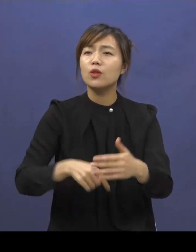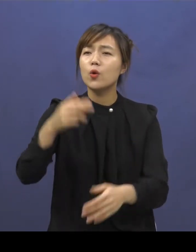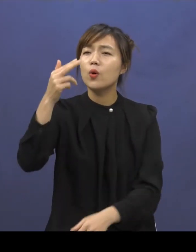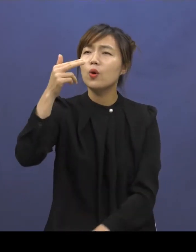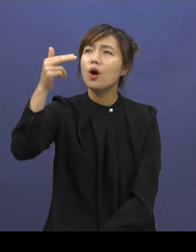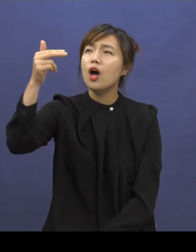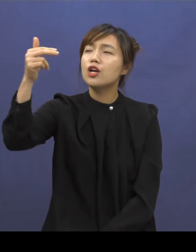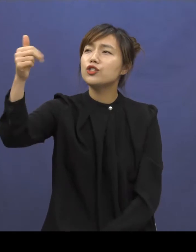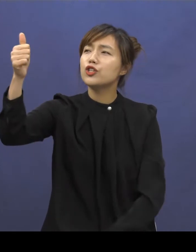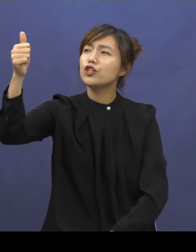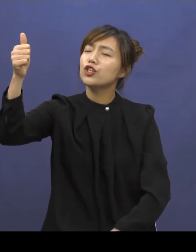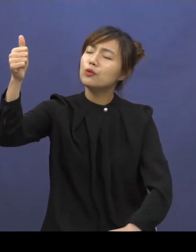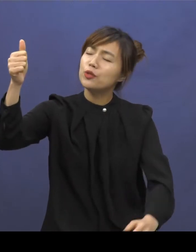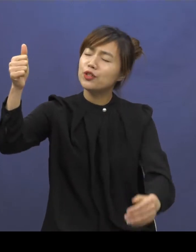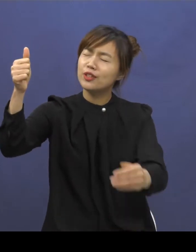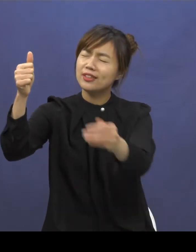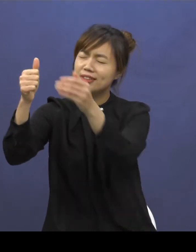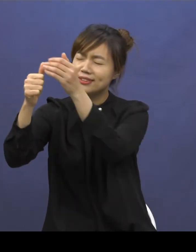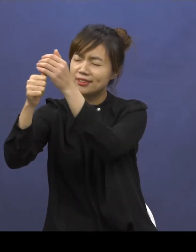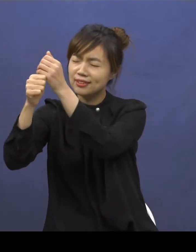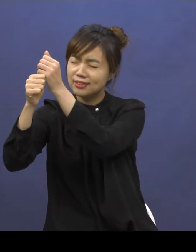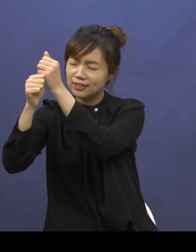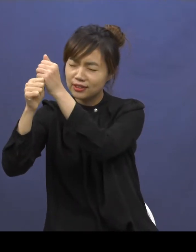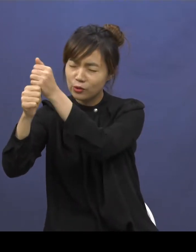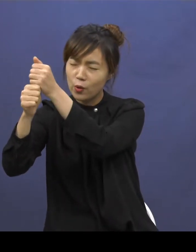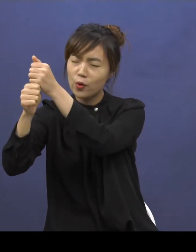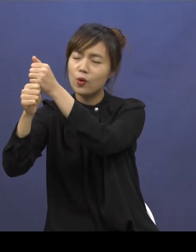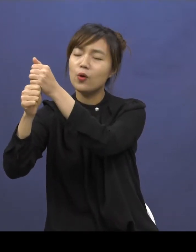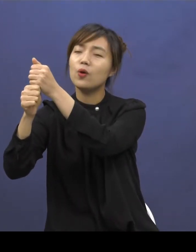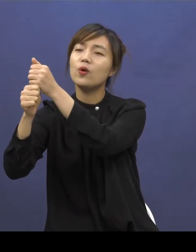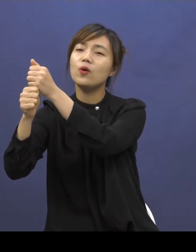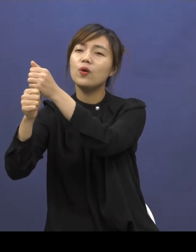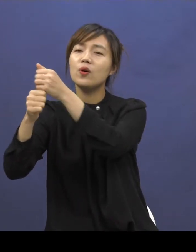속에로 춤을 들고